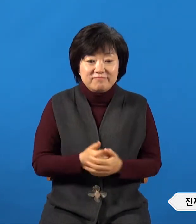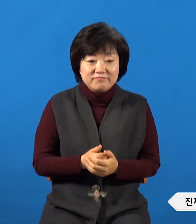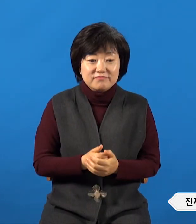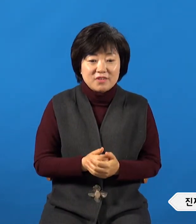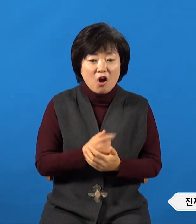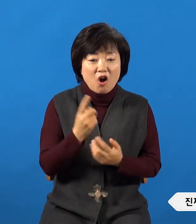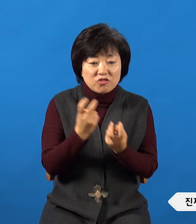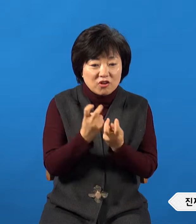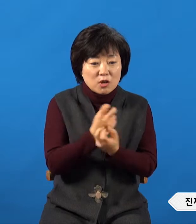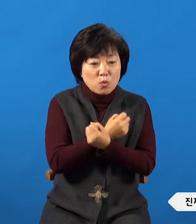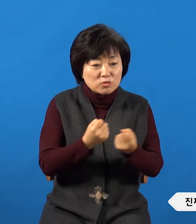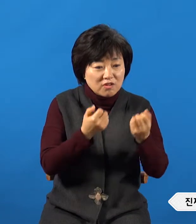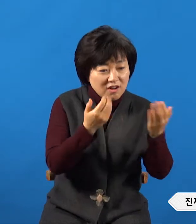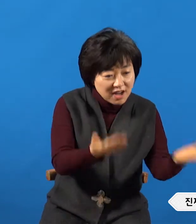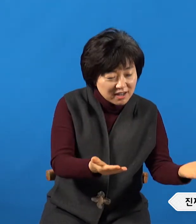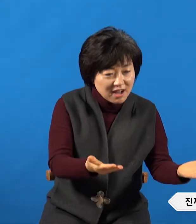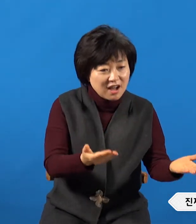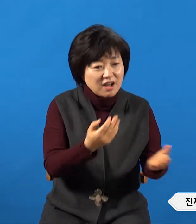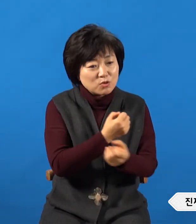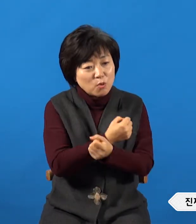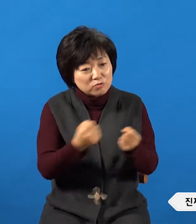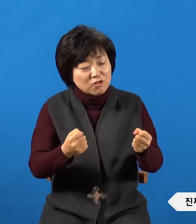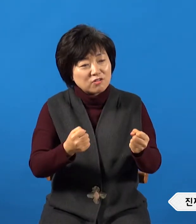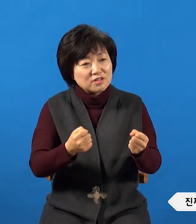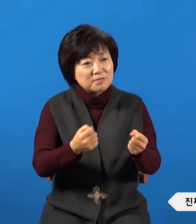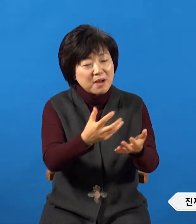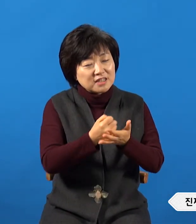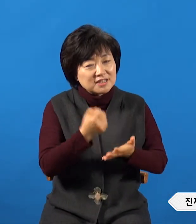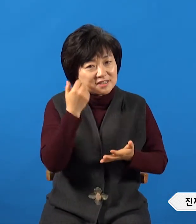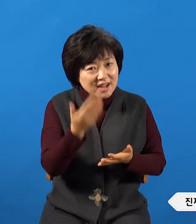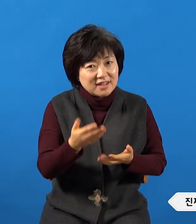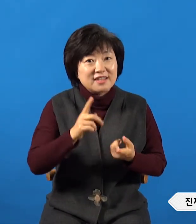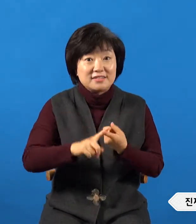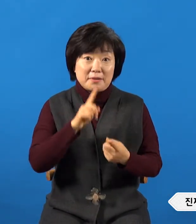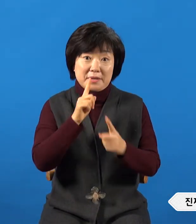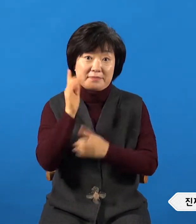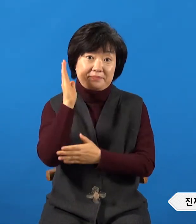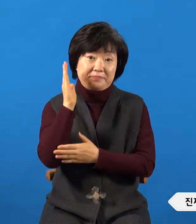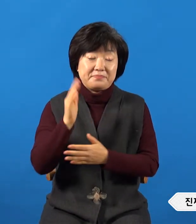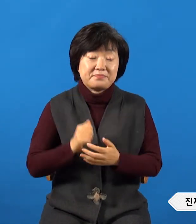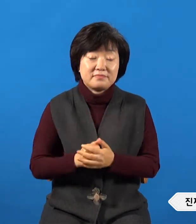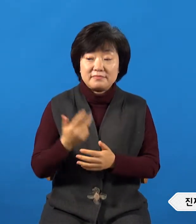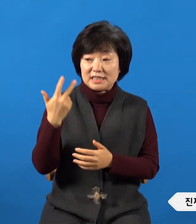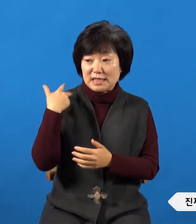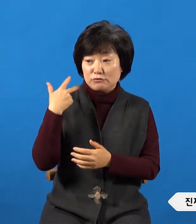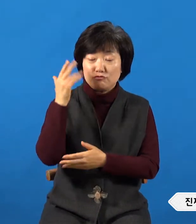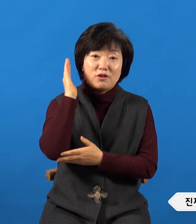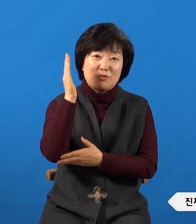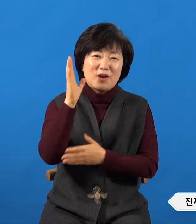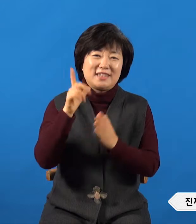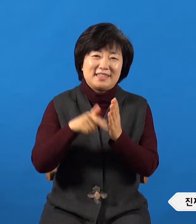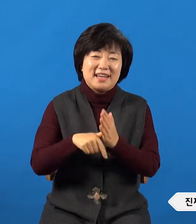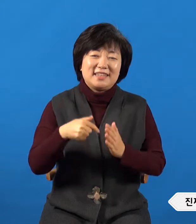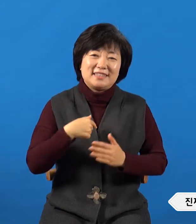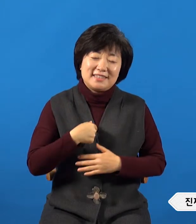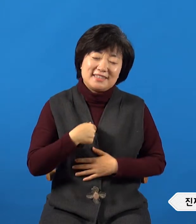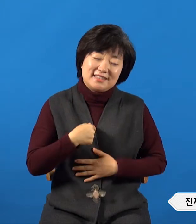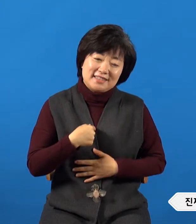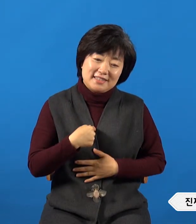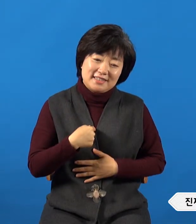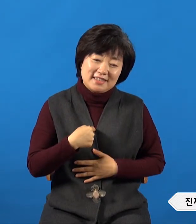용서를 구하고 용서해야 할 것인가의 말씀을 같이 나눴습니다. 지난주에 말씀을 나누면서